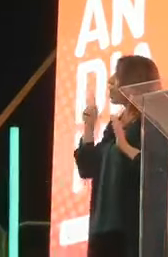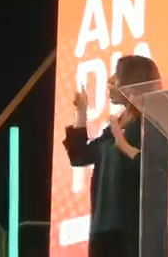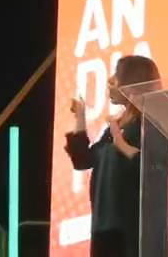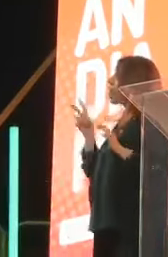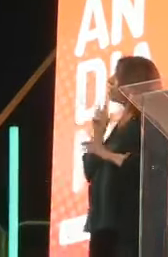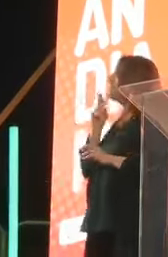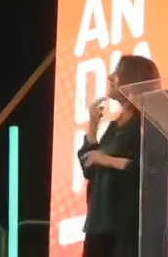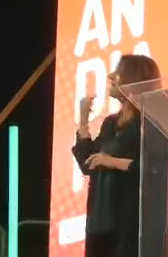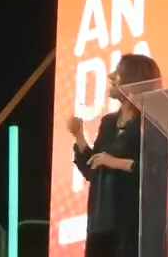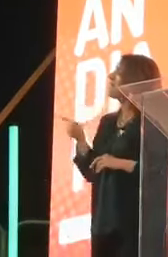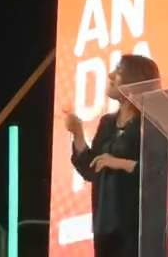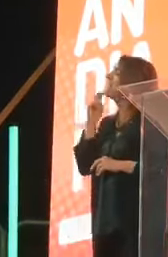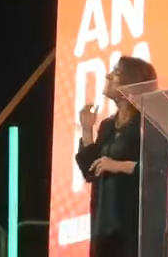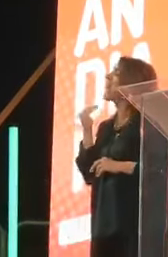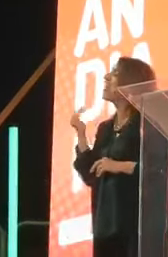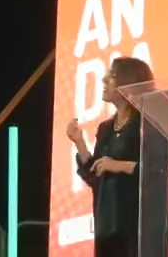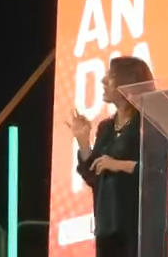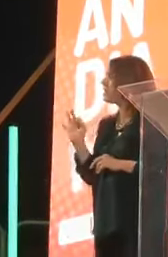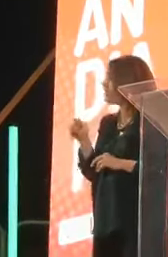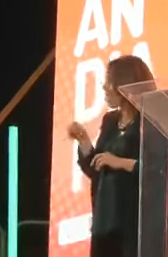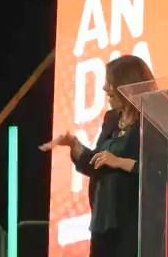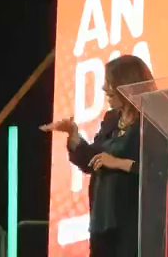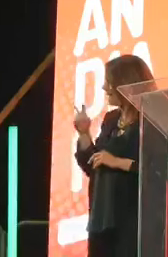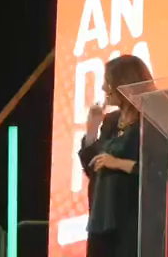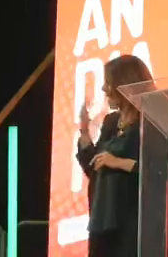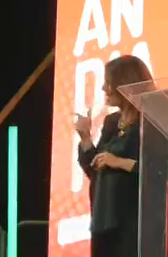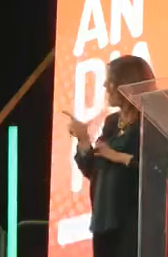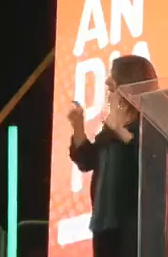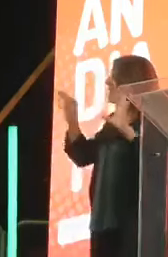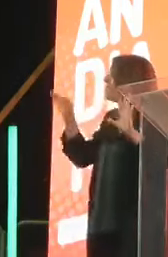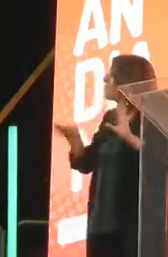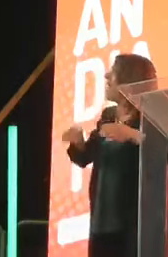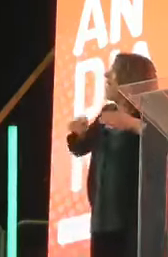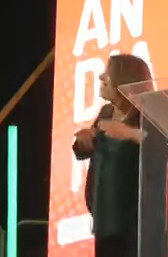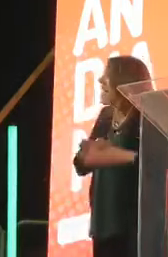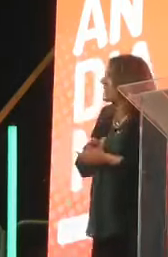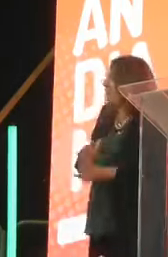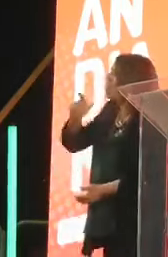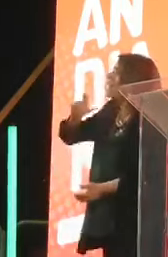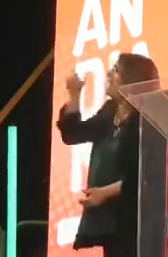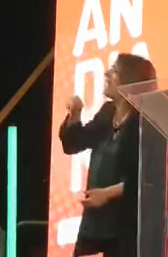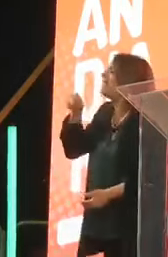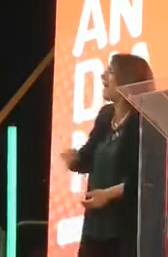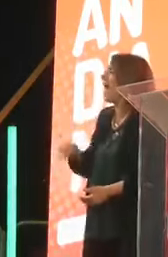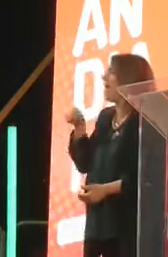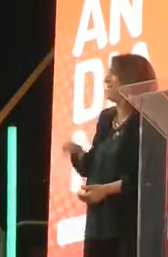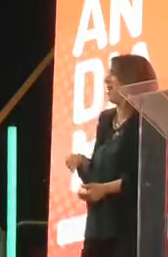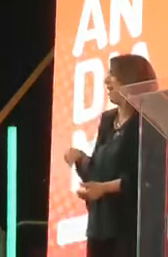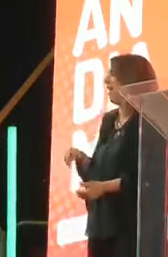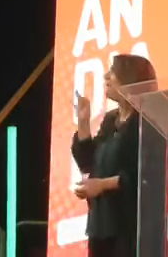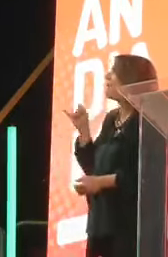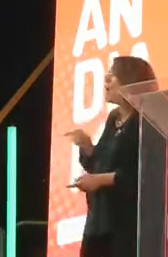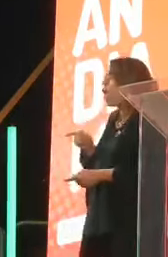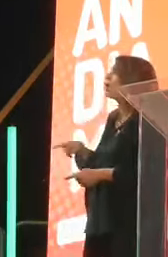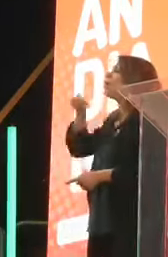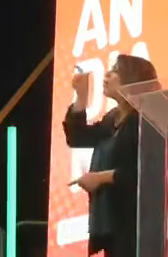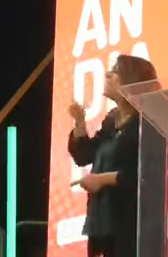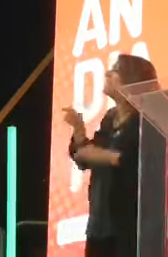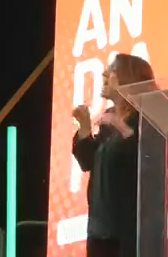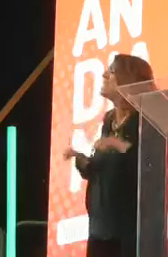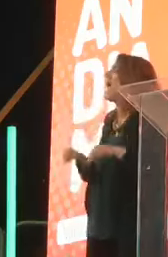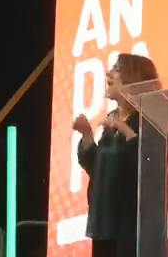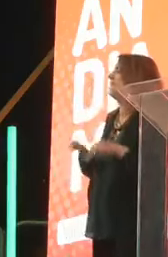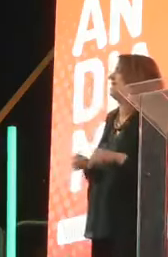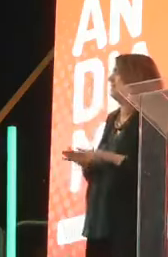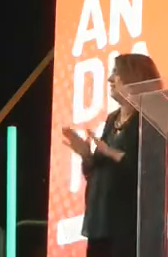chiamano stranieri per il 70% sono nati e cresciuti in Italia, sono italiane e